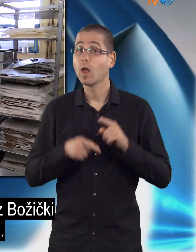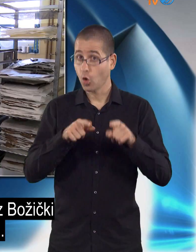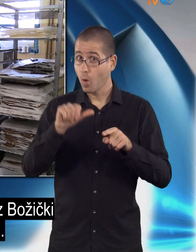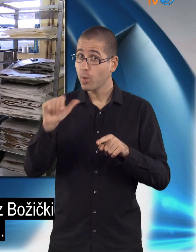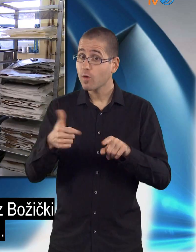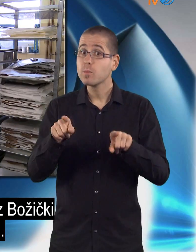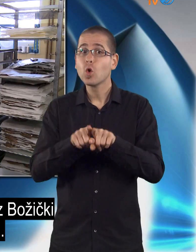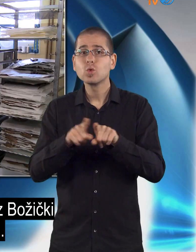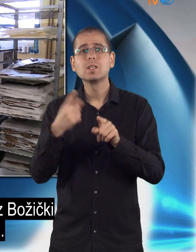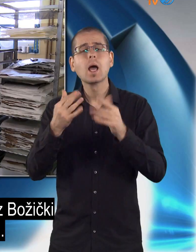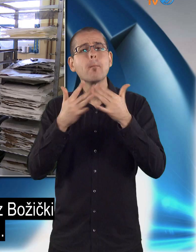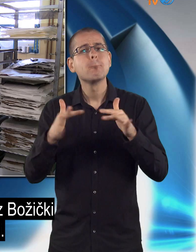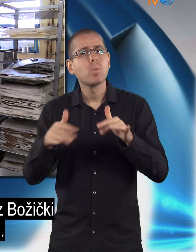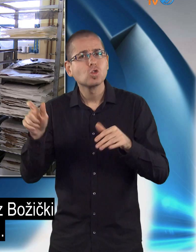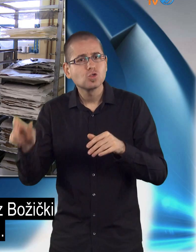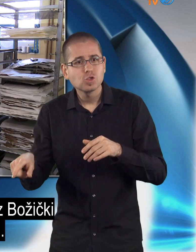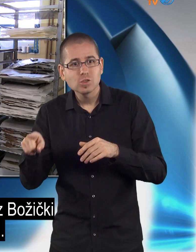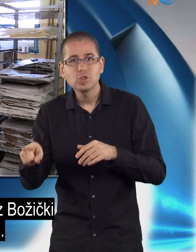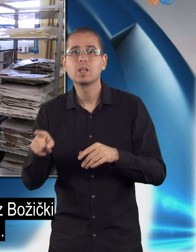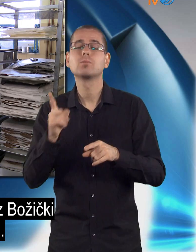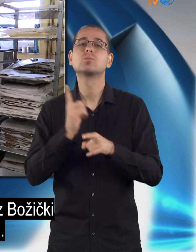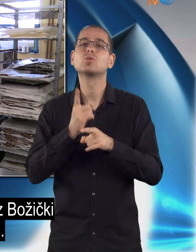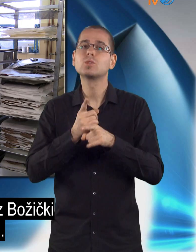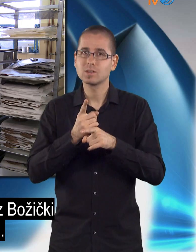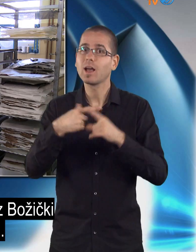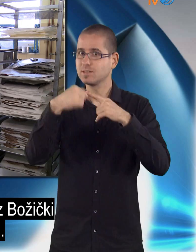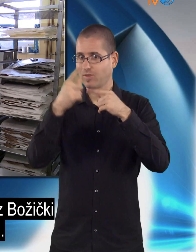Tako ponovimo tudi z božički in zvezdicami.